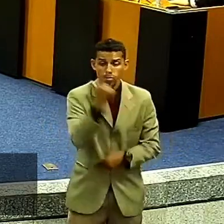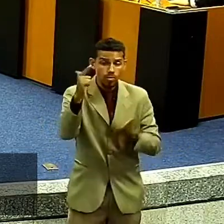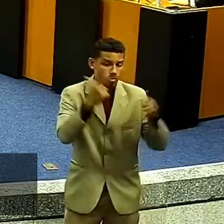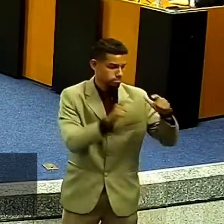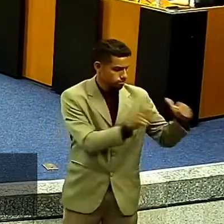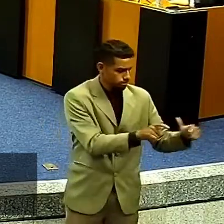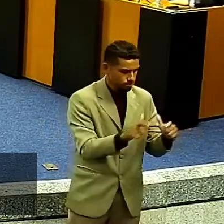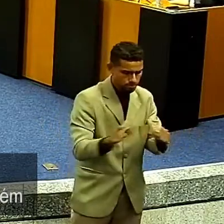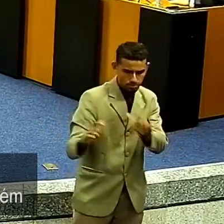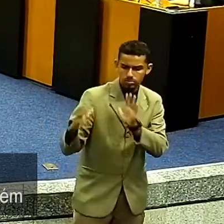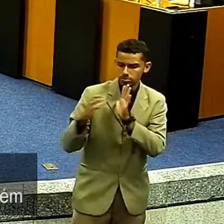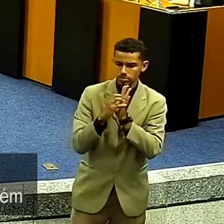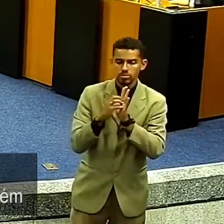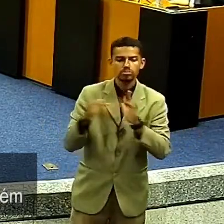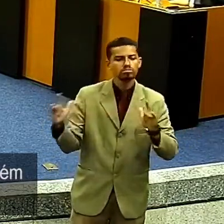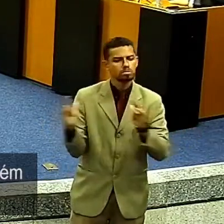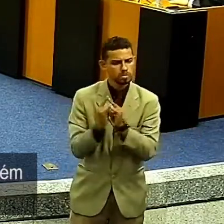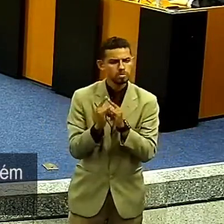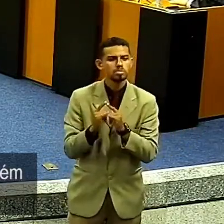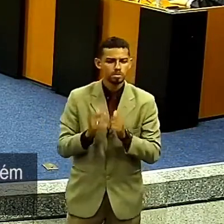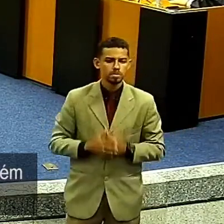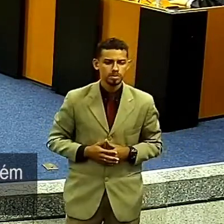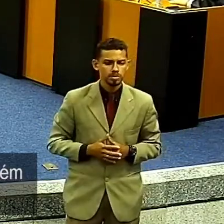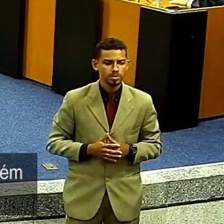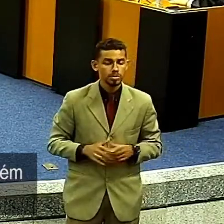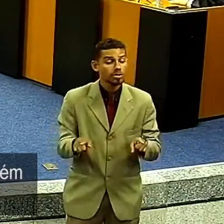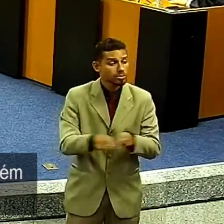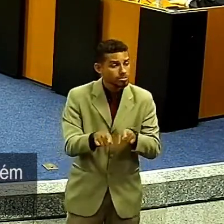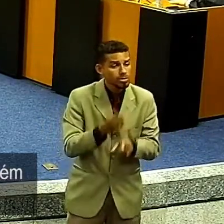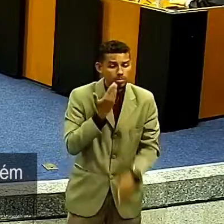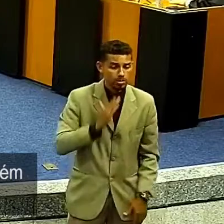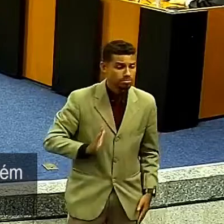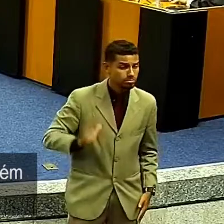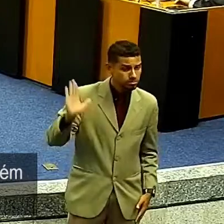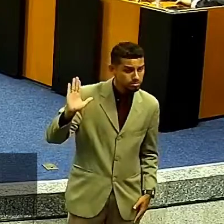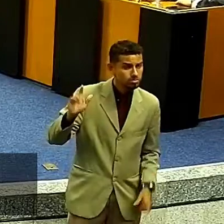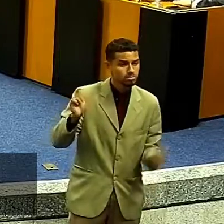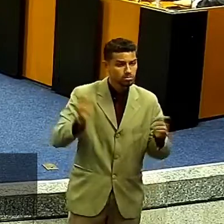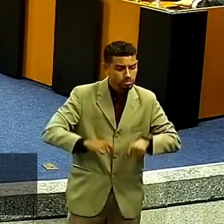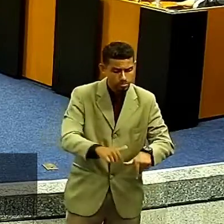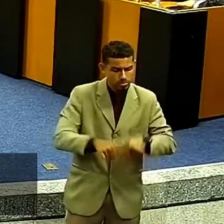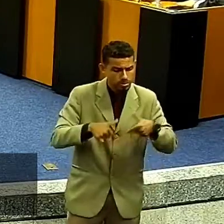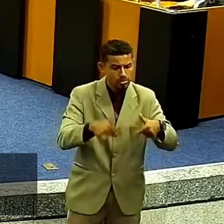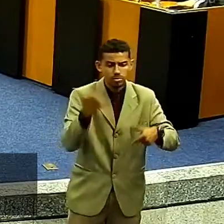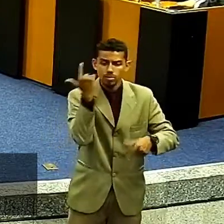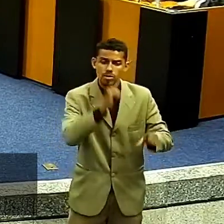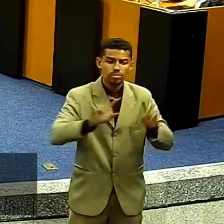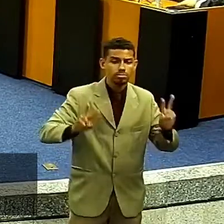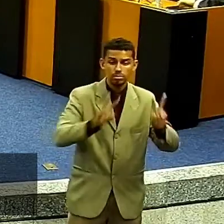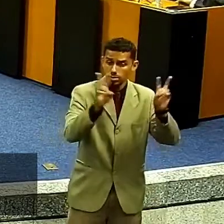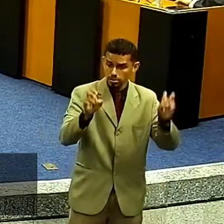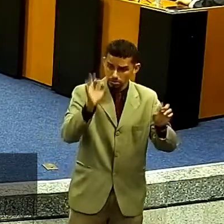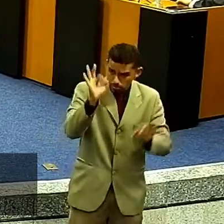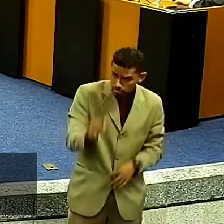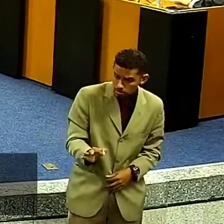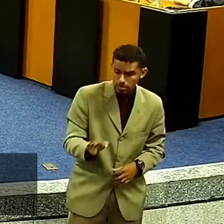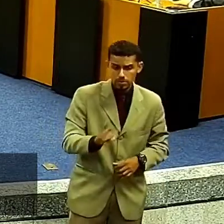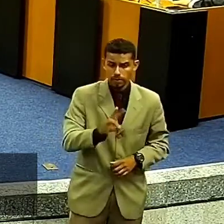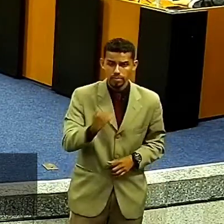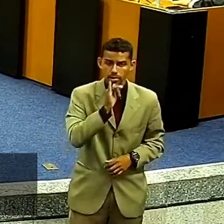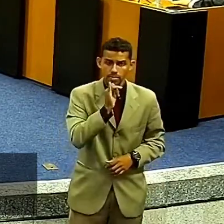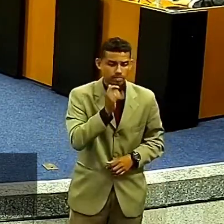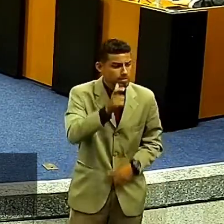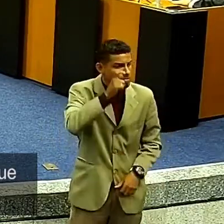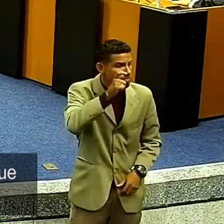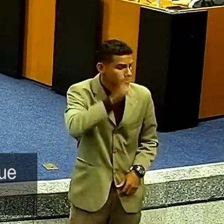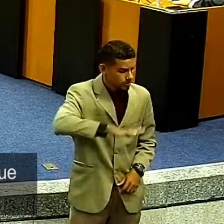órgãos e entidad de classe bem como de pretensos candidat que tratarão de temas que certamente são